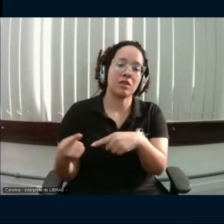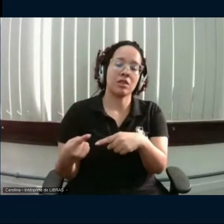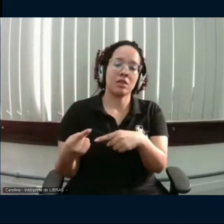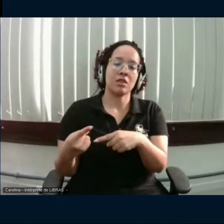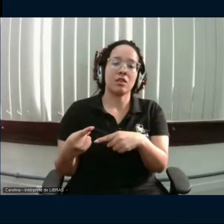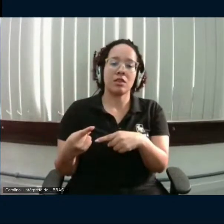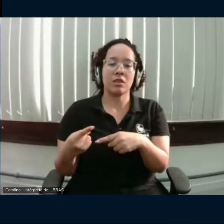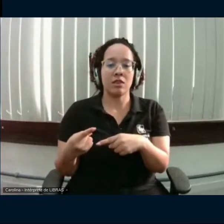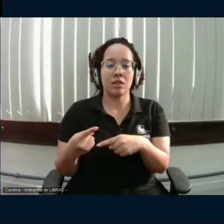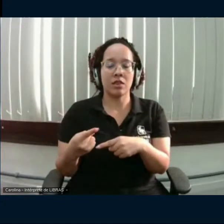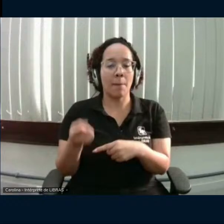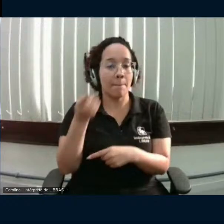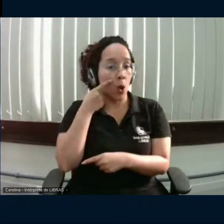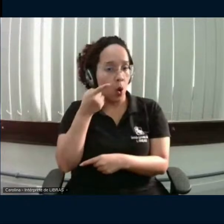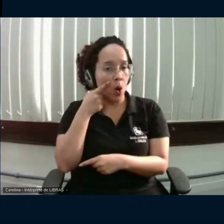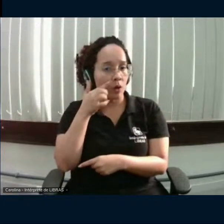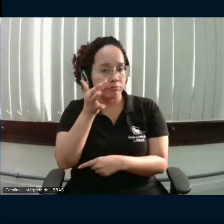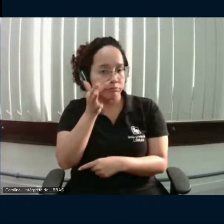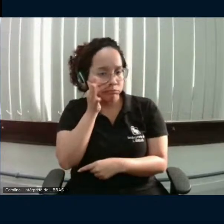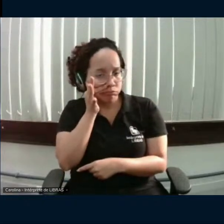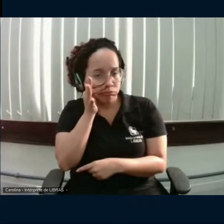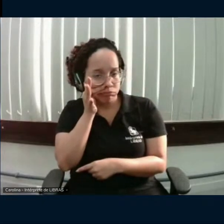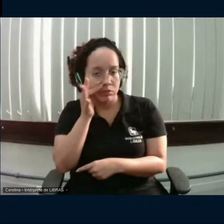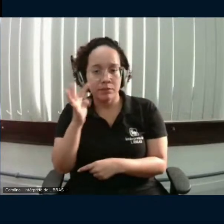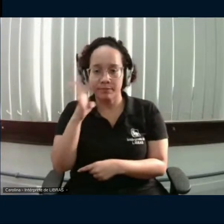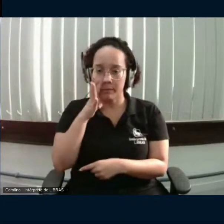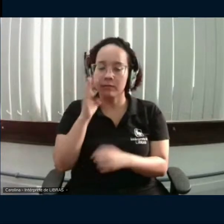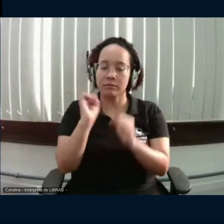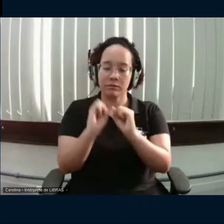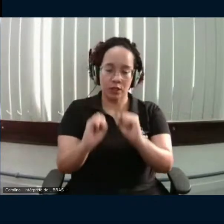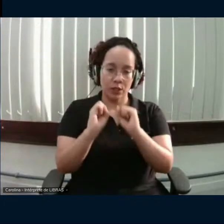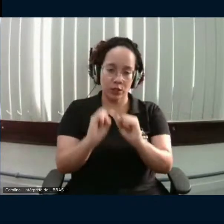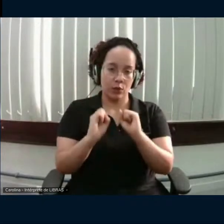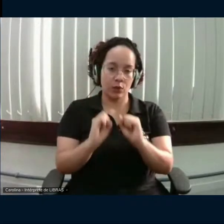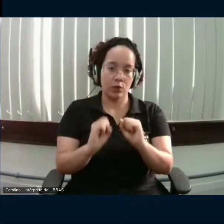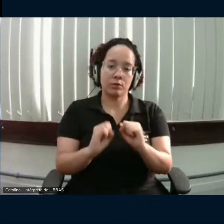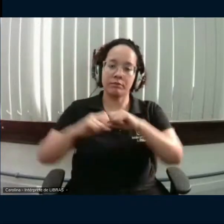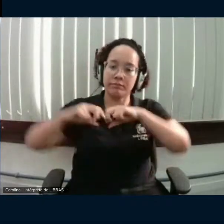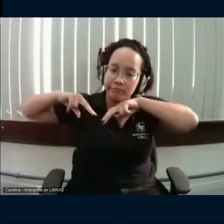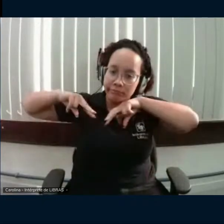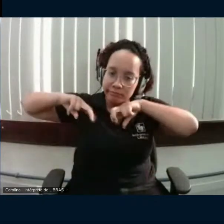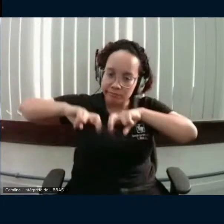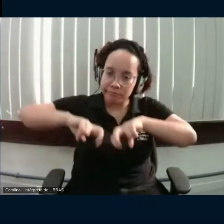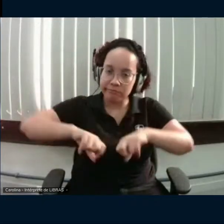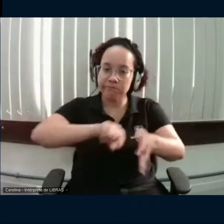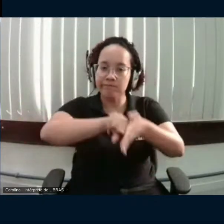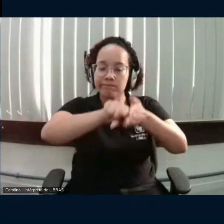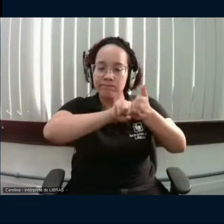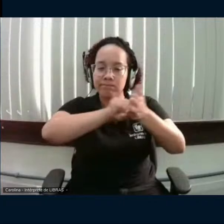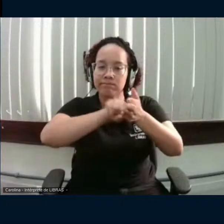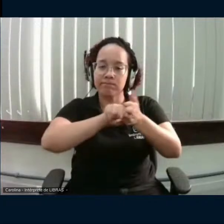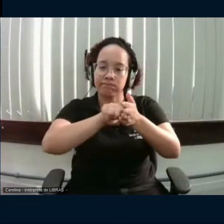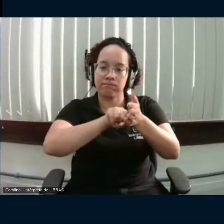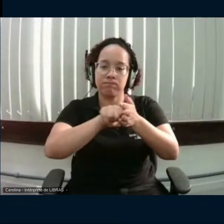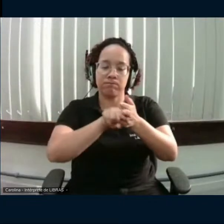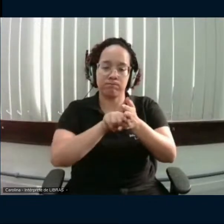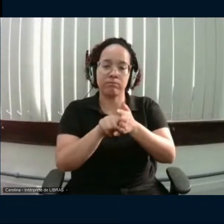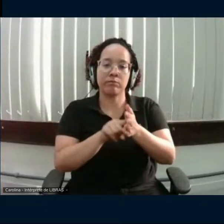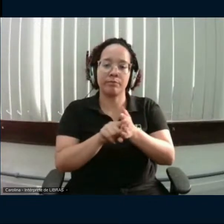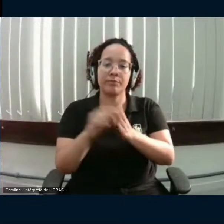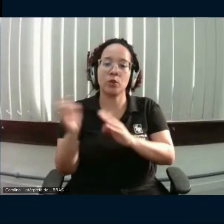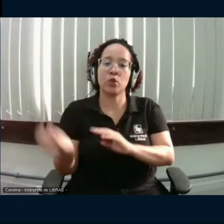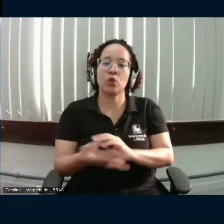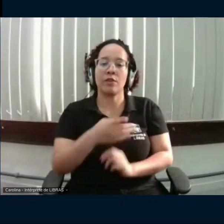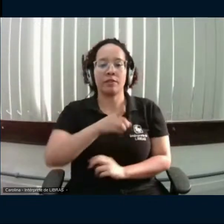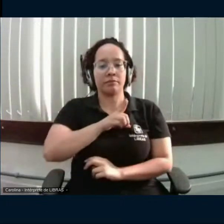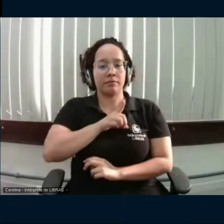darem uma mergulhada no que é que tem sido pesquisado sobre a implementação do novo